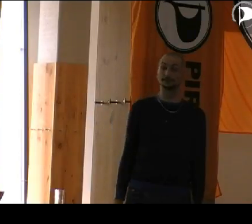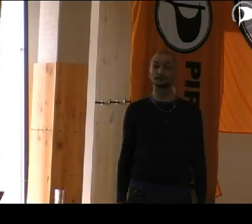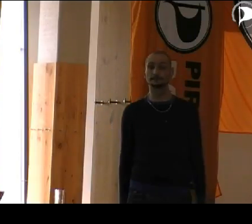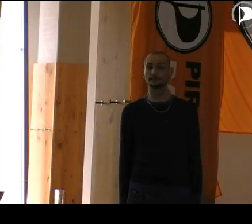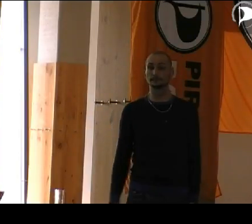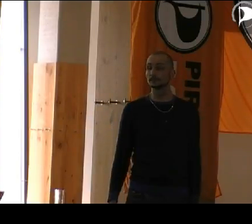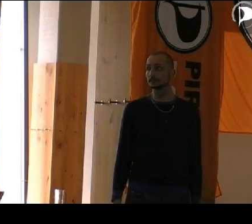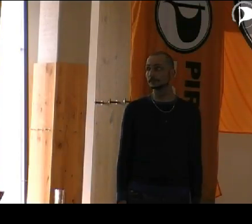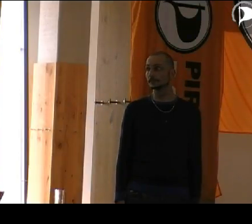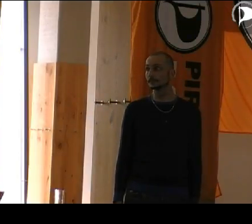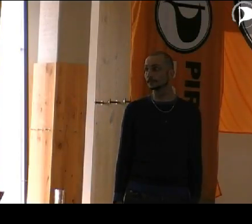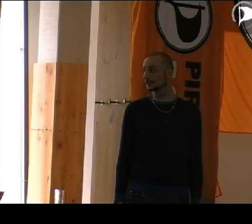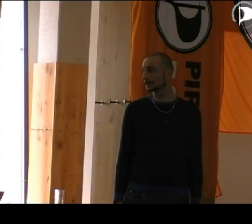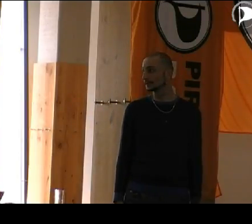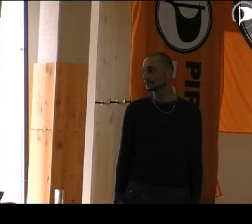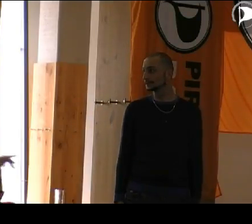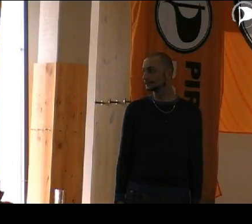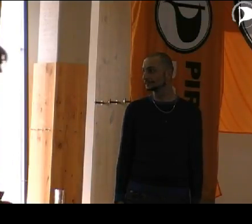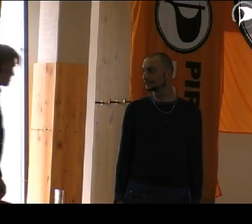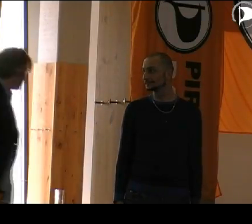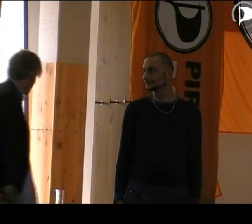das würde sowohl 6